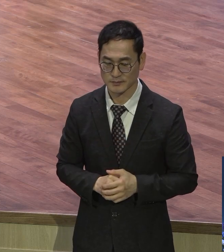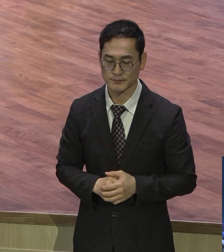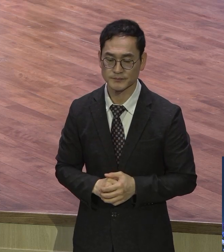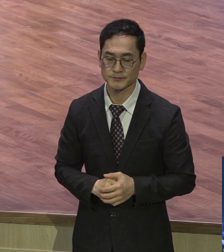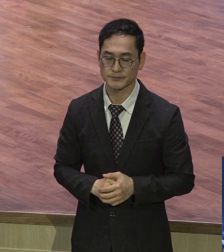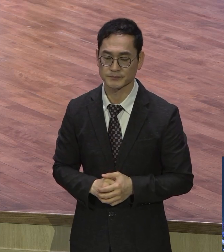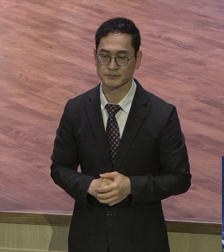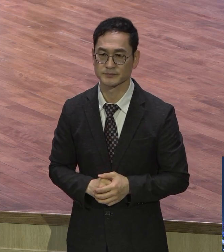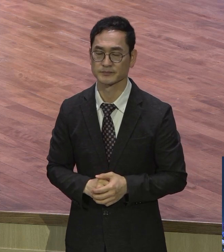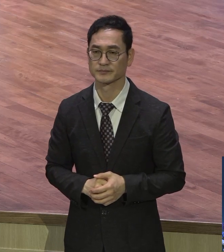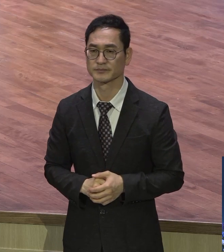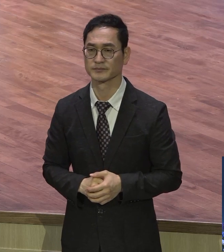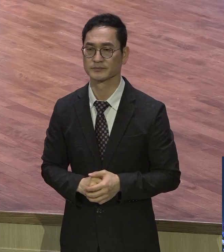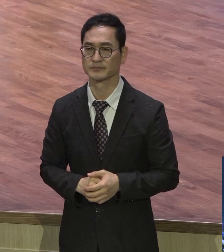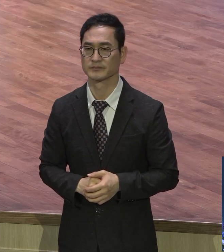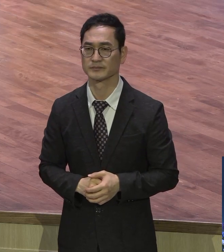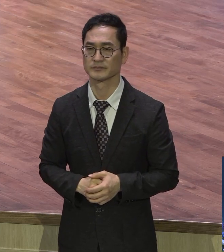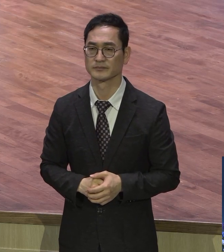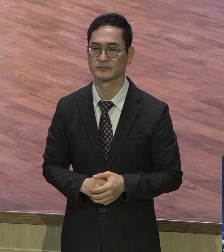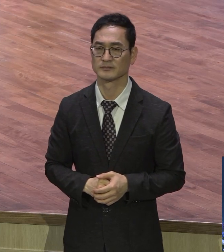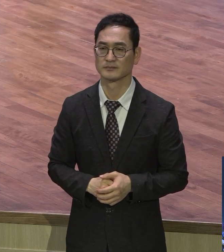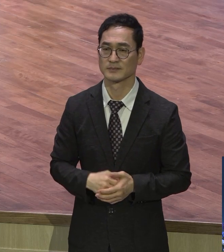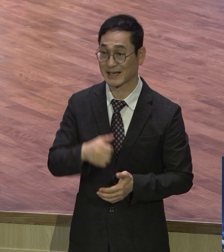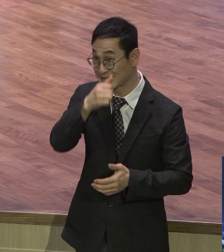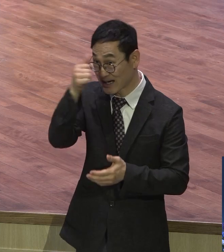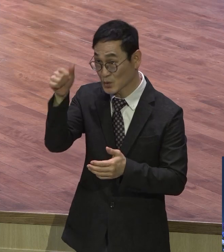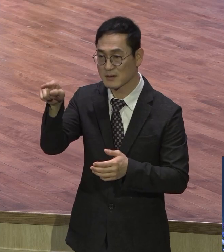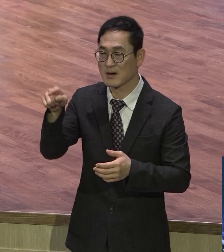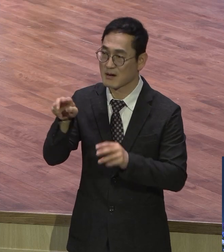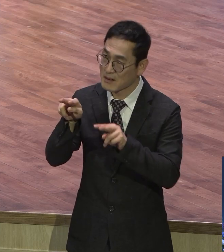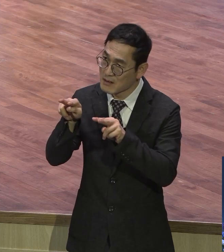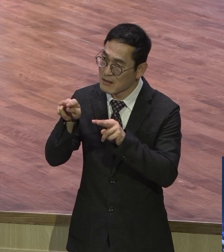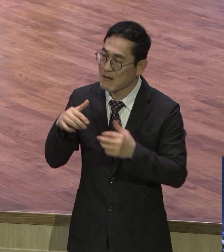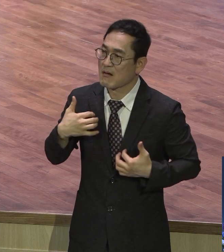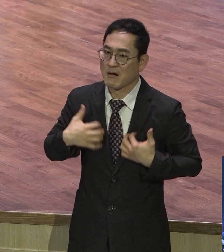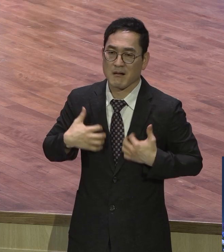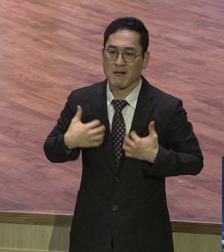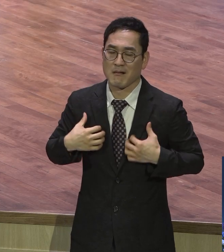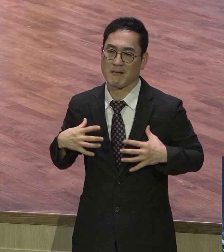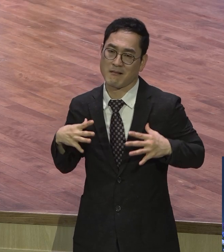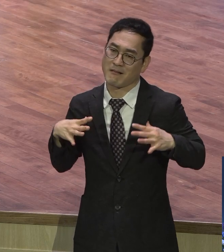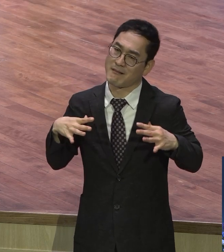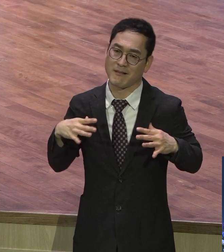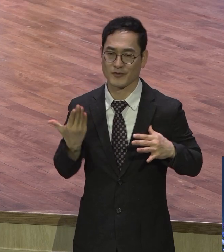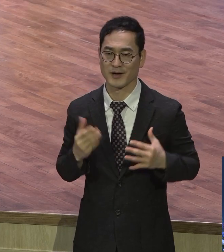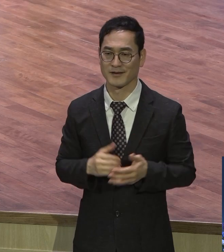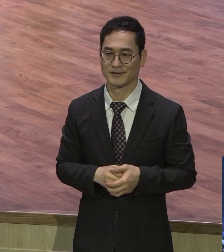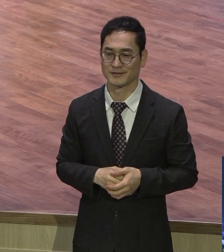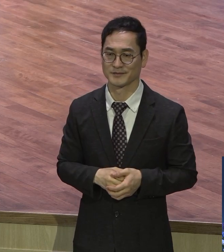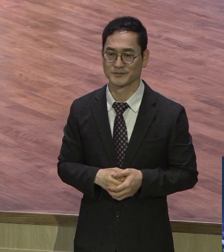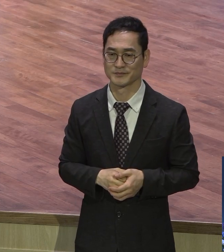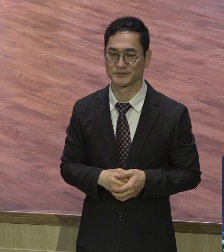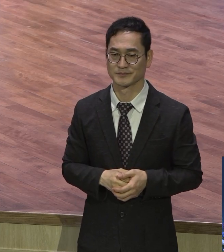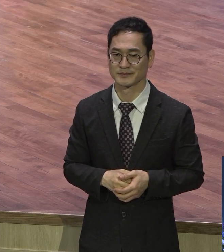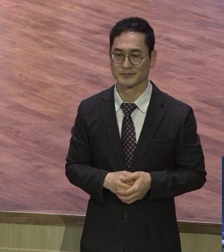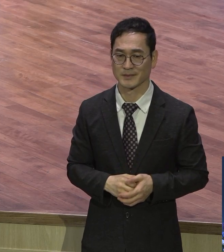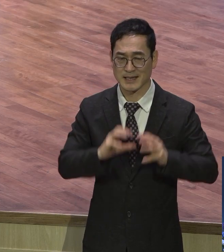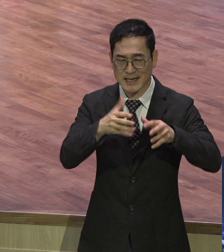보면서 이야 정말 자랑스러운 장노들이구나 정말 예원교회 세계보험만